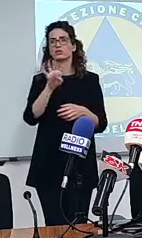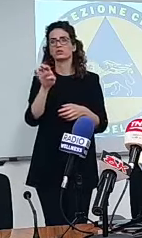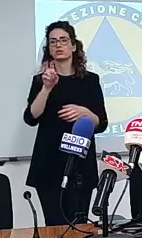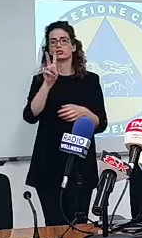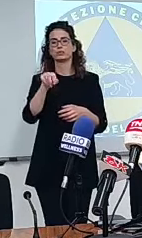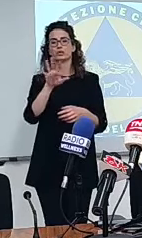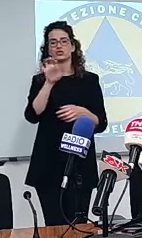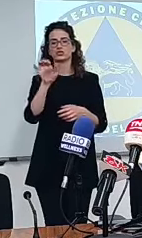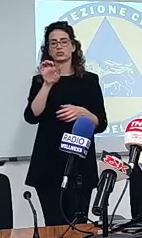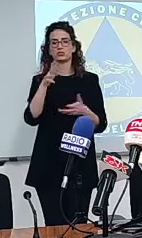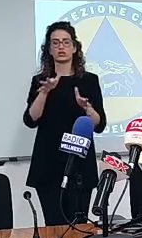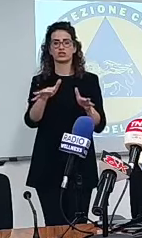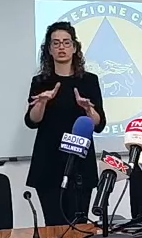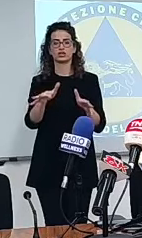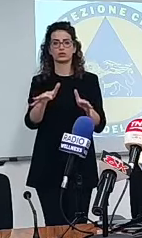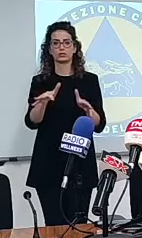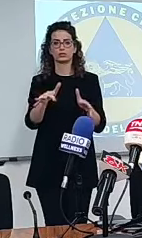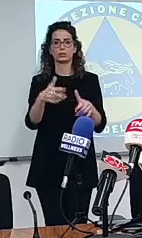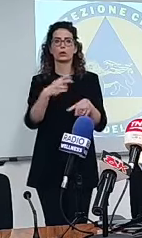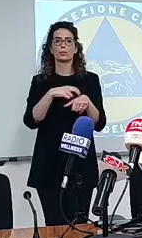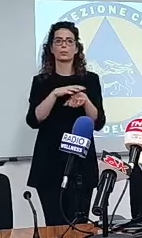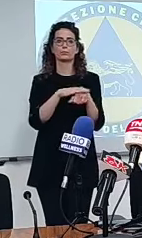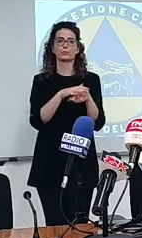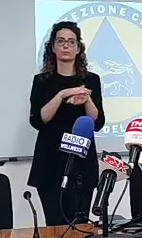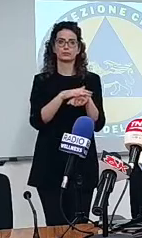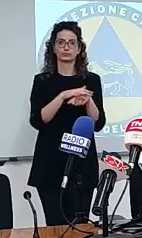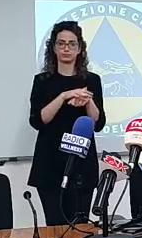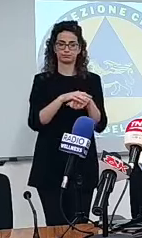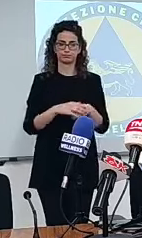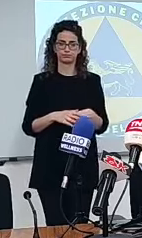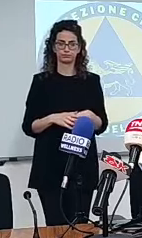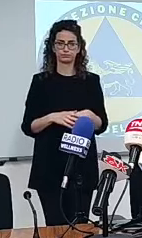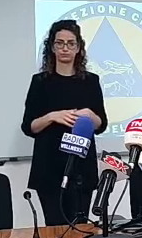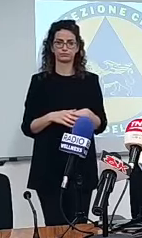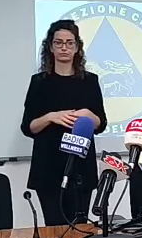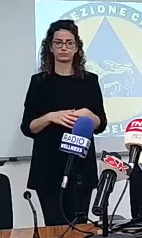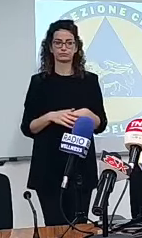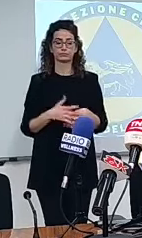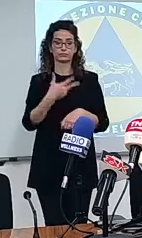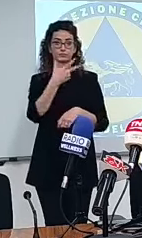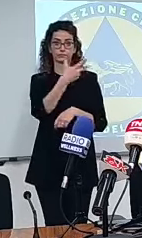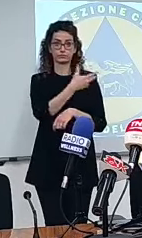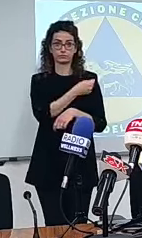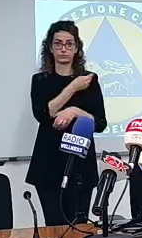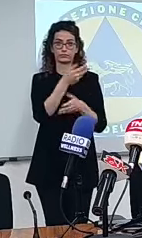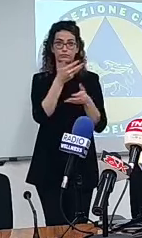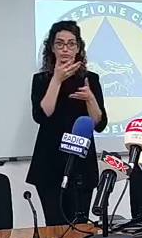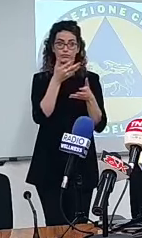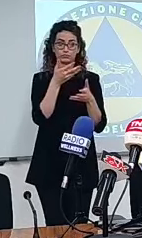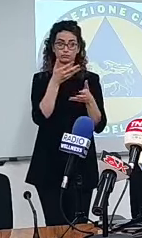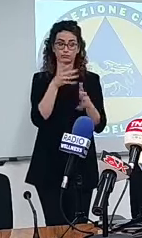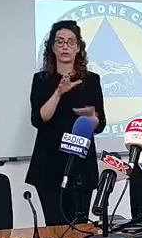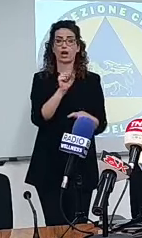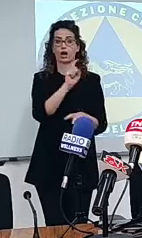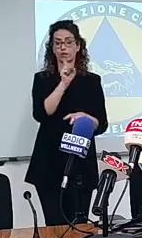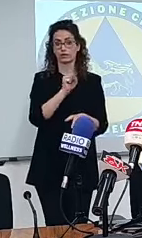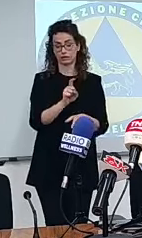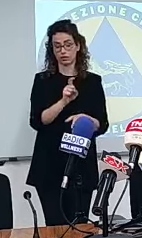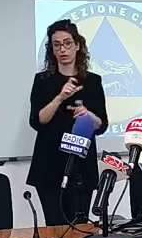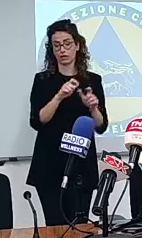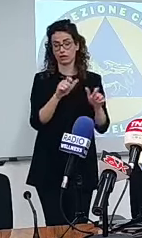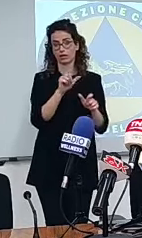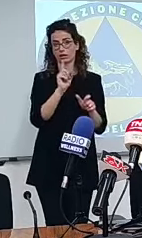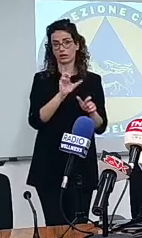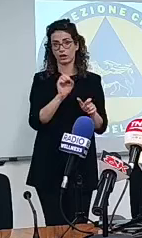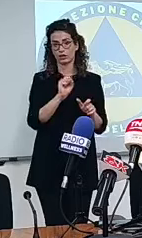2.400 e qualcosa, insomma quasi 2.500 medici di medicina generale. Hanno vaccinato con AstraZeneca, ma